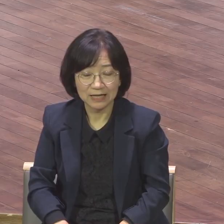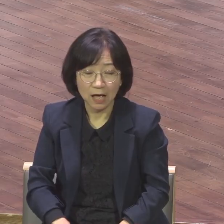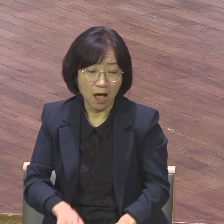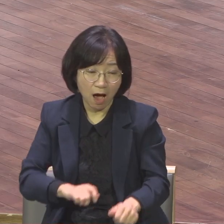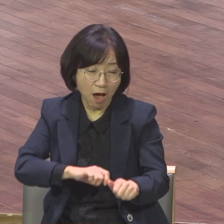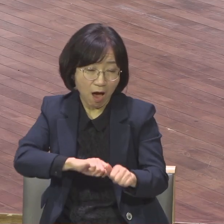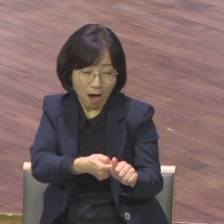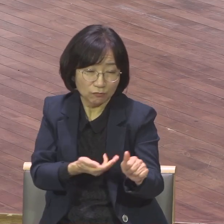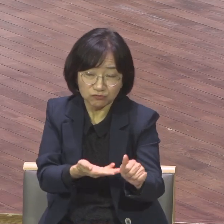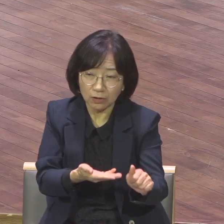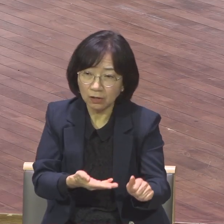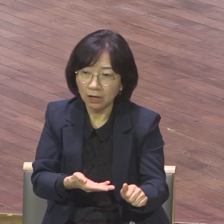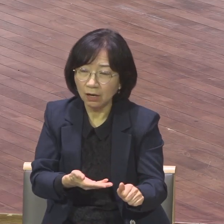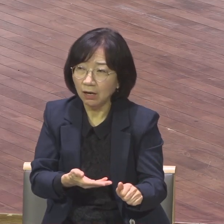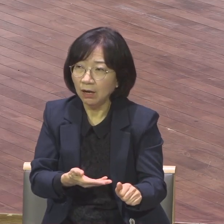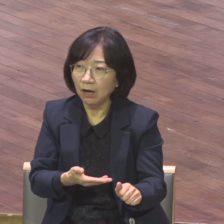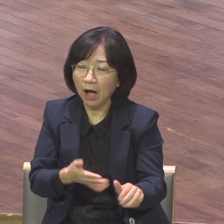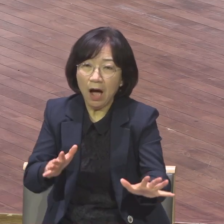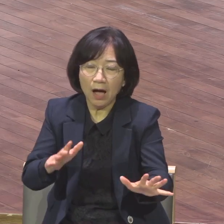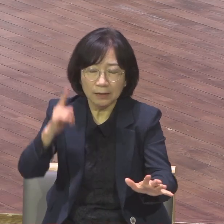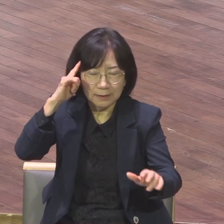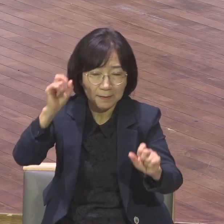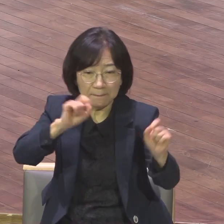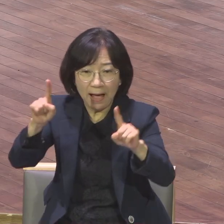자꾸 인본주의면서 사람만 의지하려고 그래.